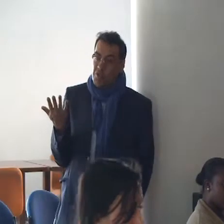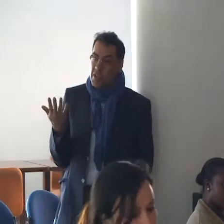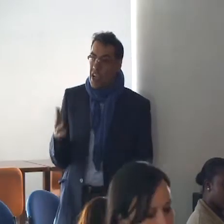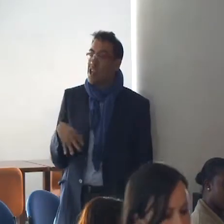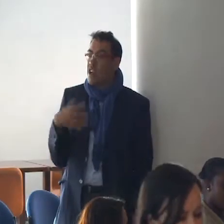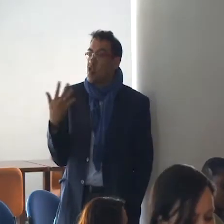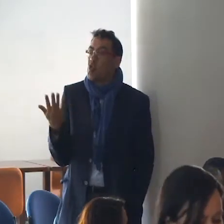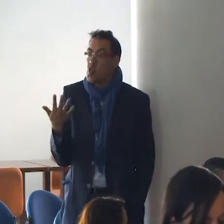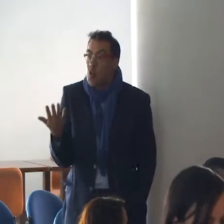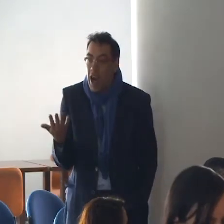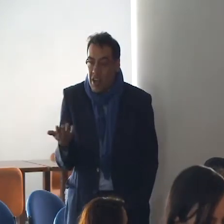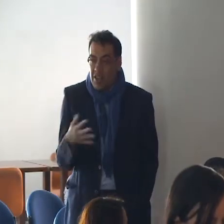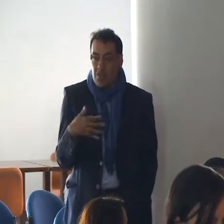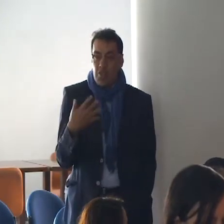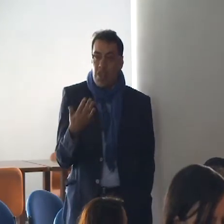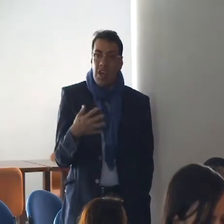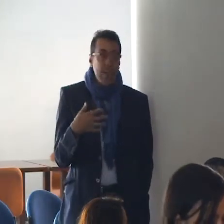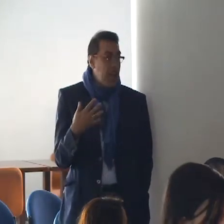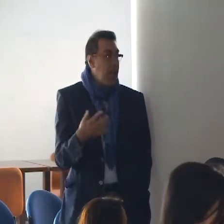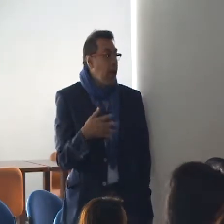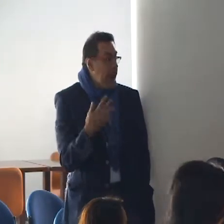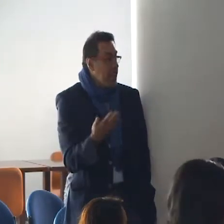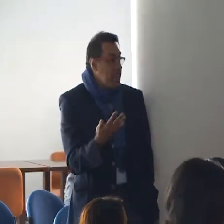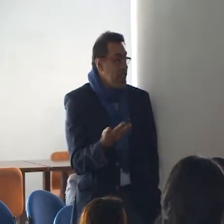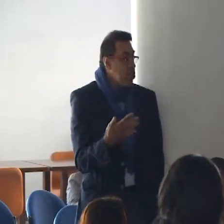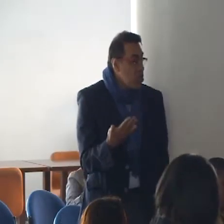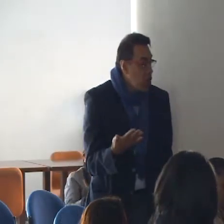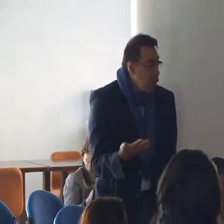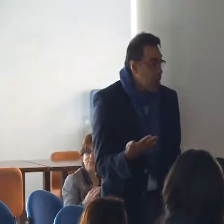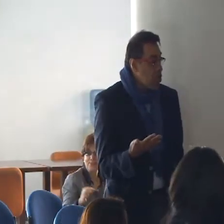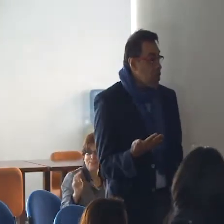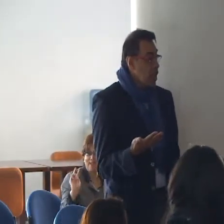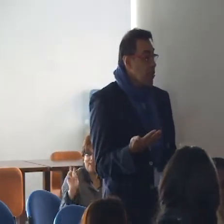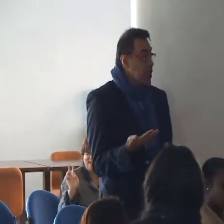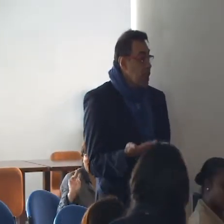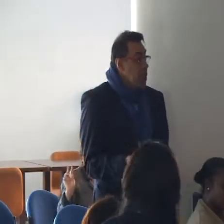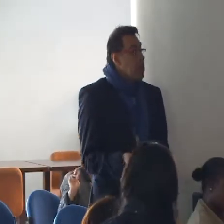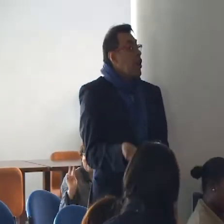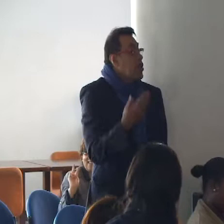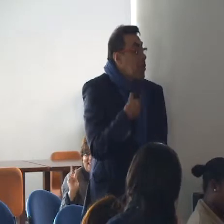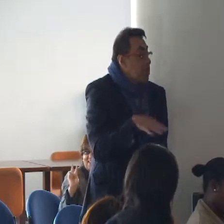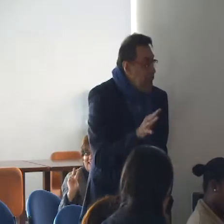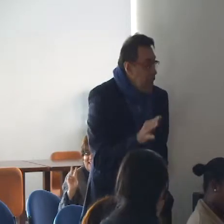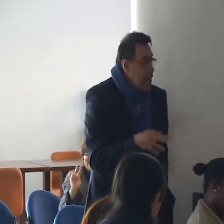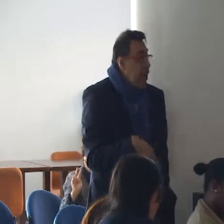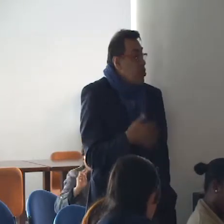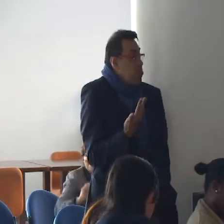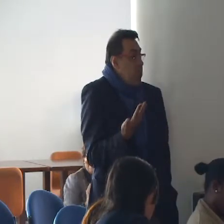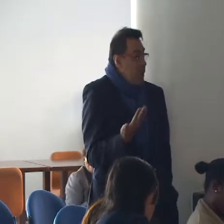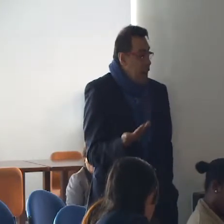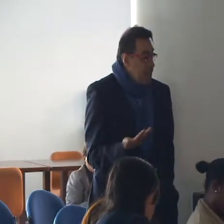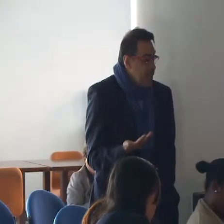hacia los niños, hacia los usuarios que van a hacer uso de esos sistemas, pero también hacia los